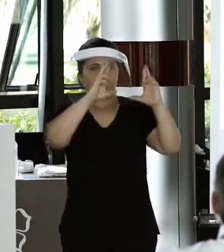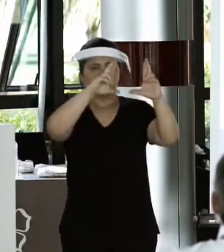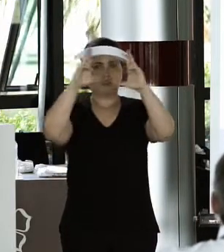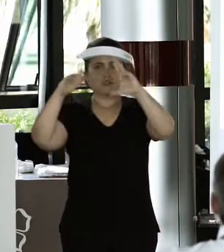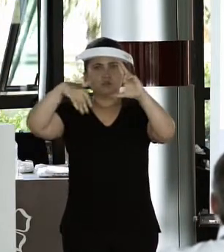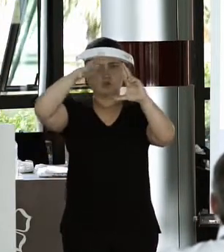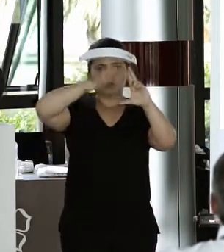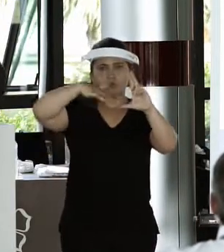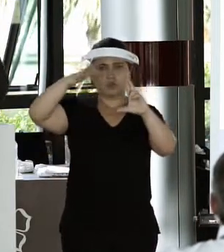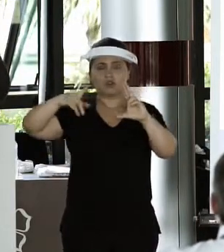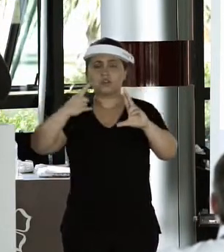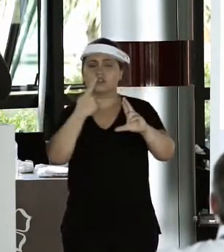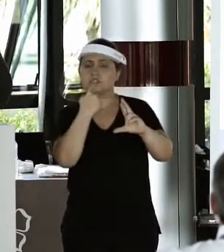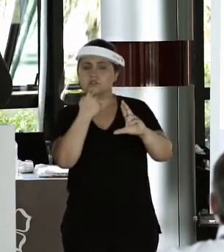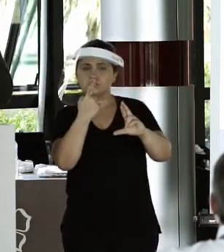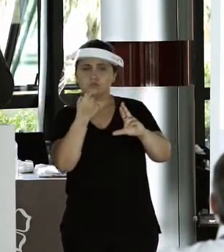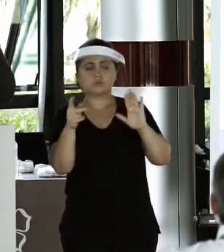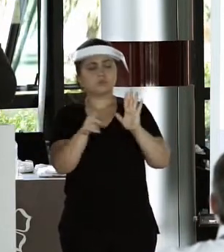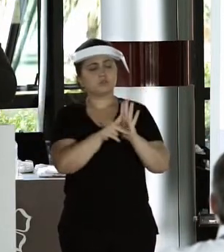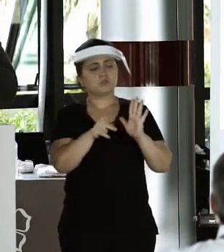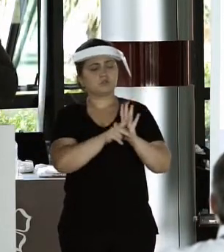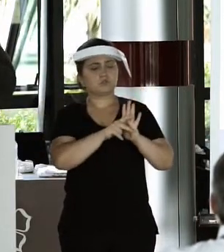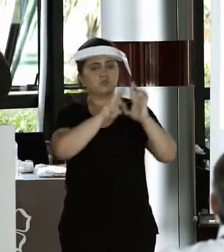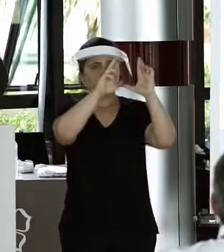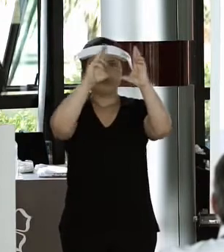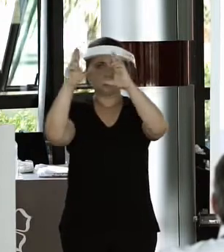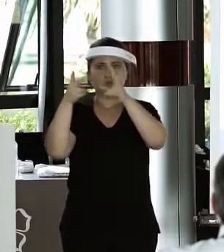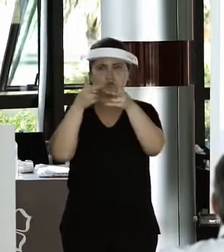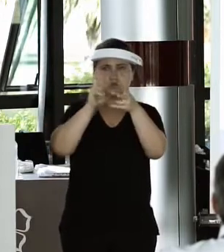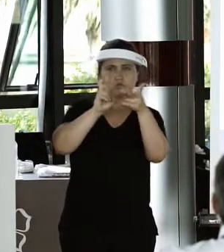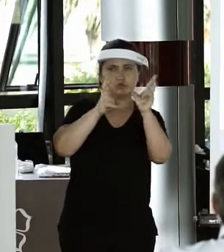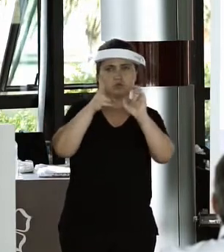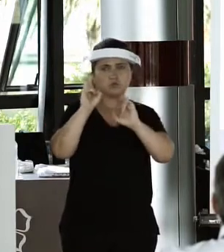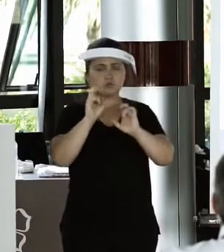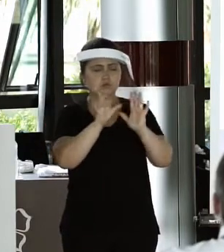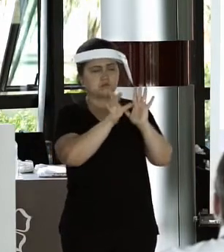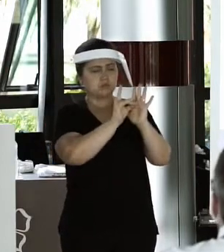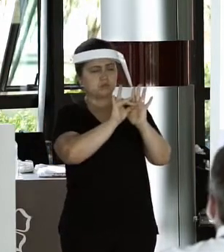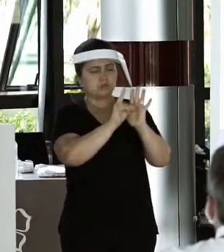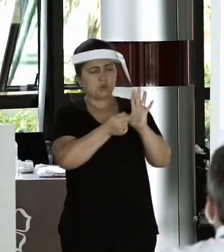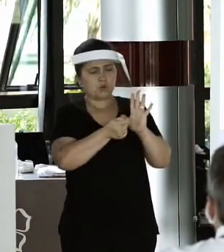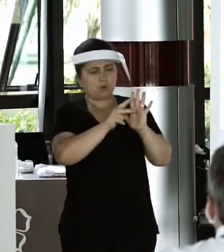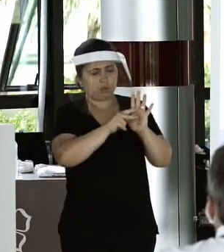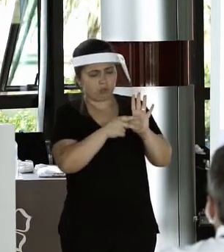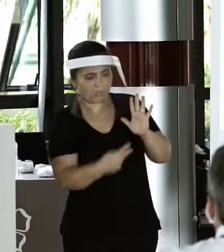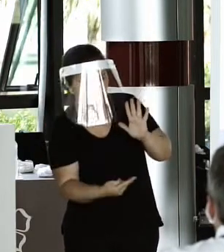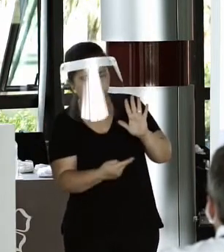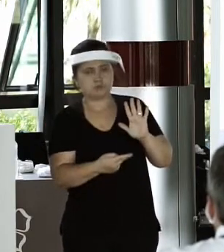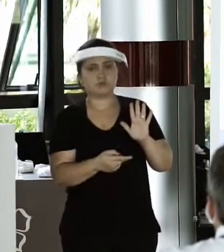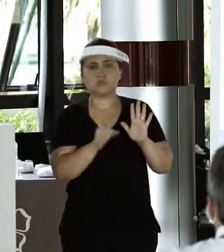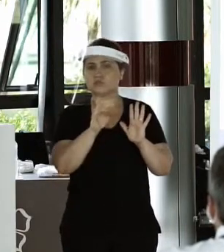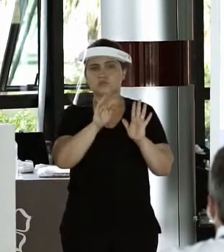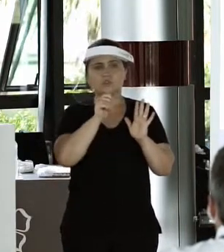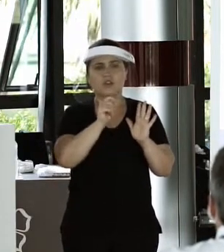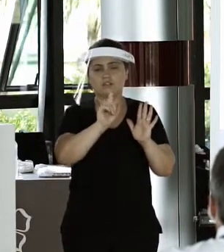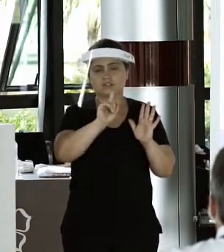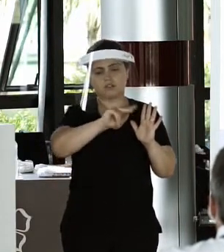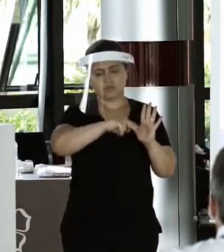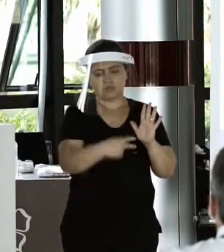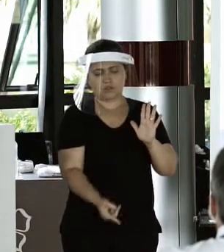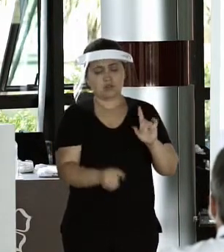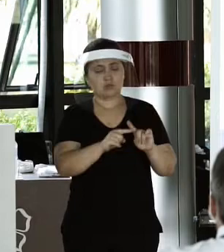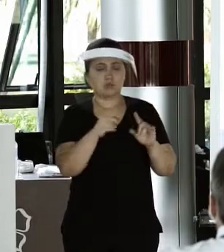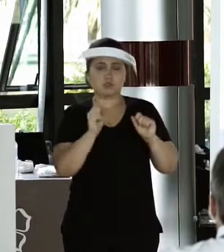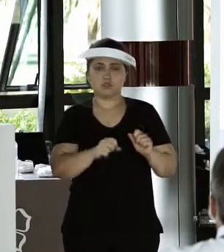regiões pintadas de vermelho, são regiões que a gente detectou que a cerâmica já estava solta. Ela só não caiu, só